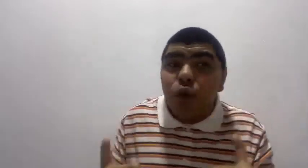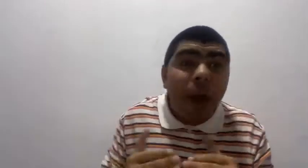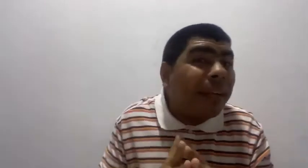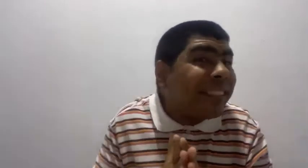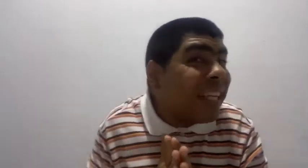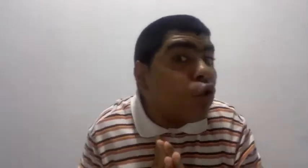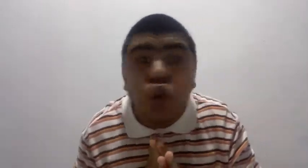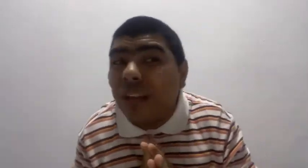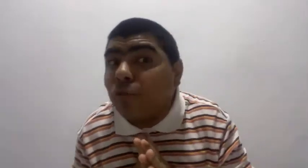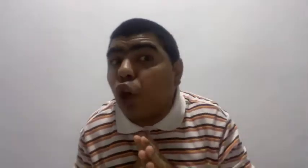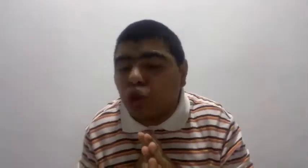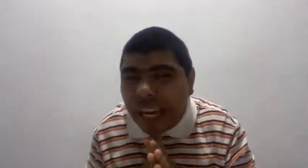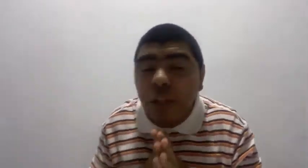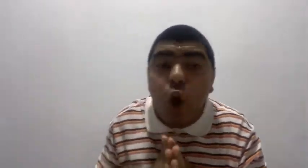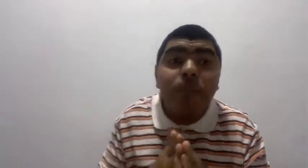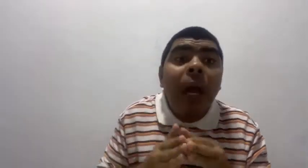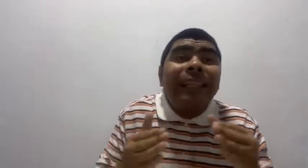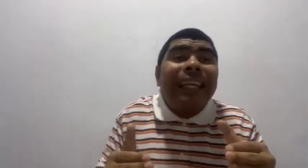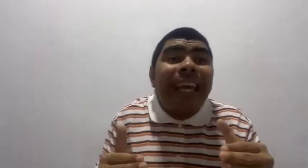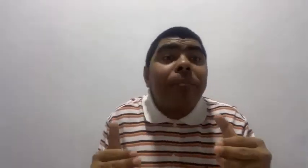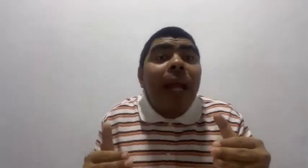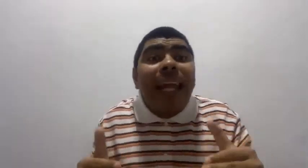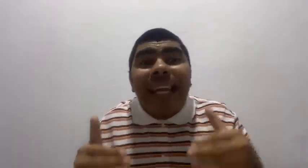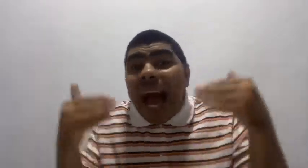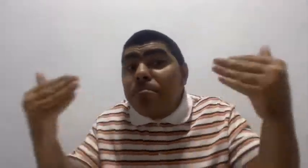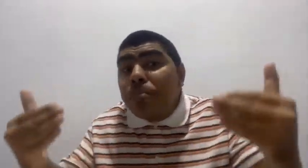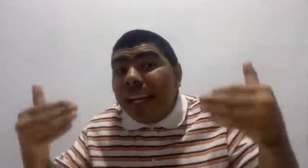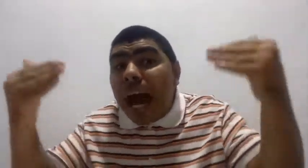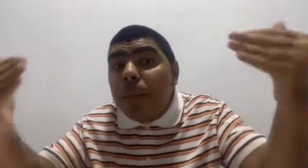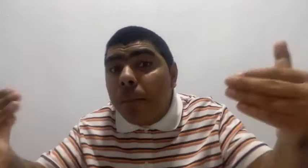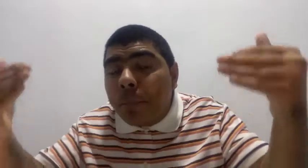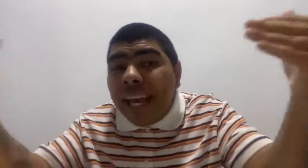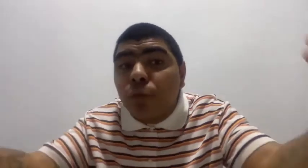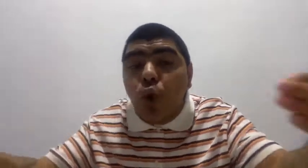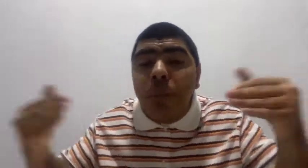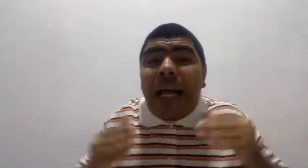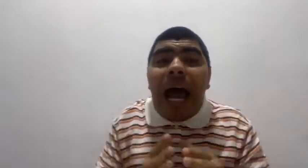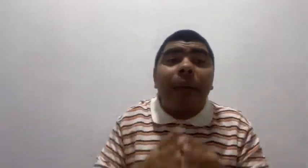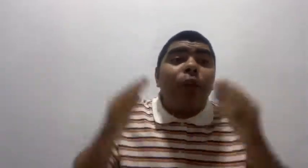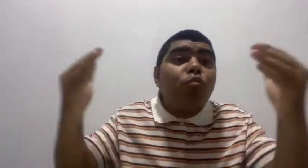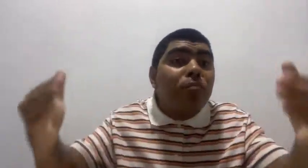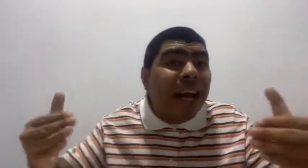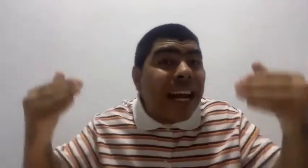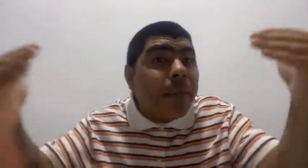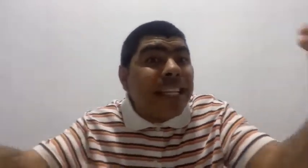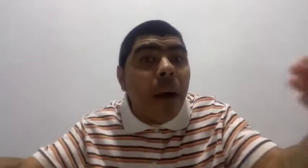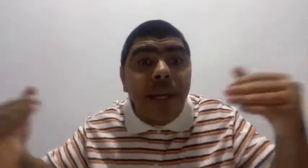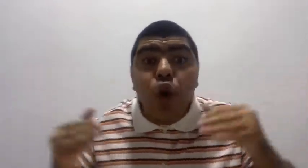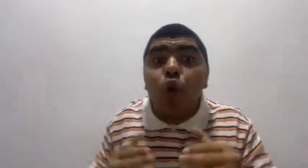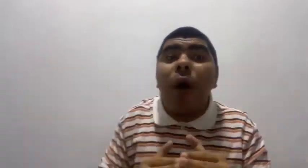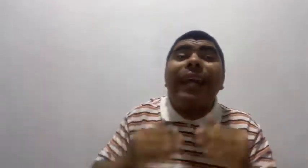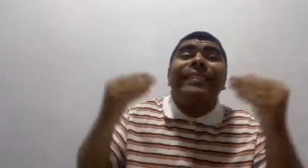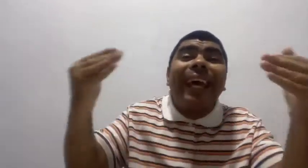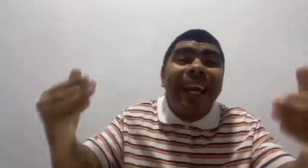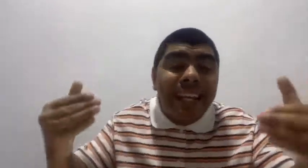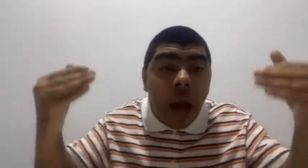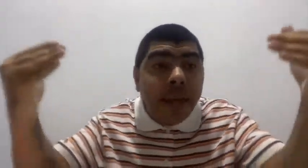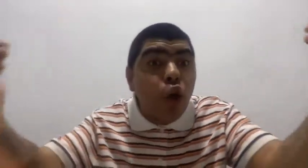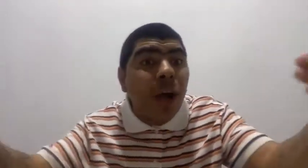119, versículo 105, dice que lámparas a mis pies tu palabra y lumbrera mi camino. ¿Cuál es el, amén, lo que nos